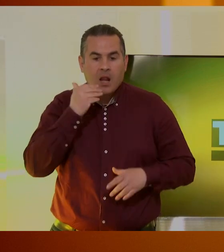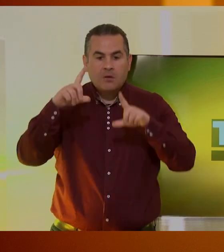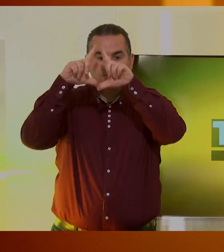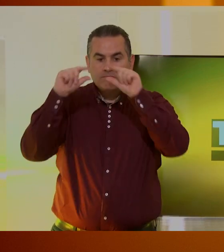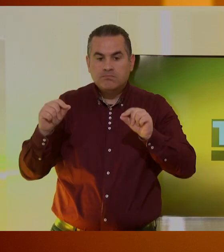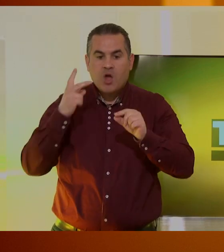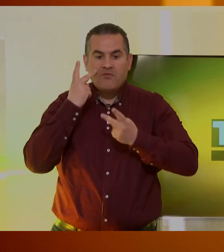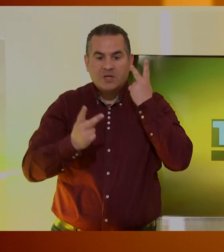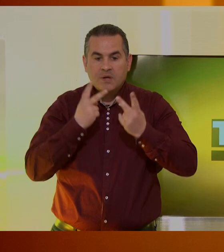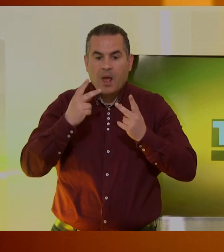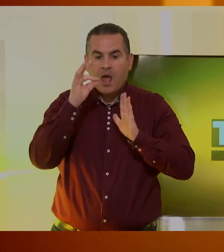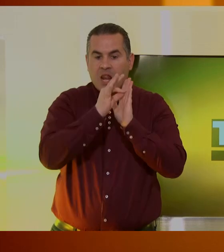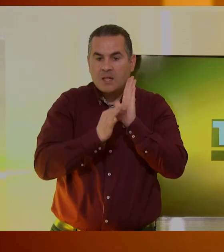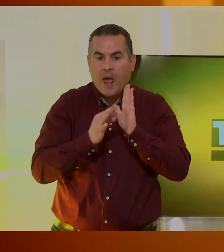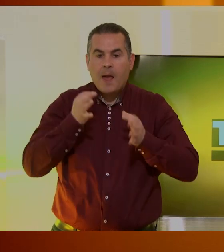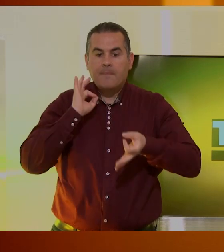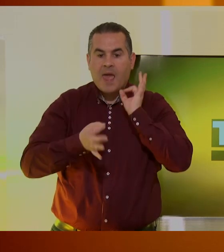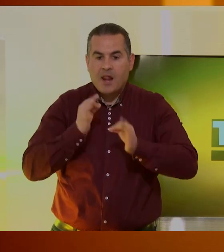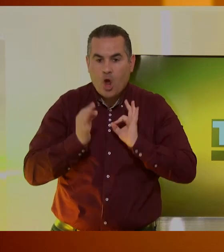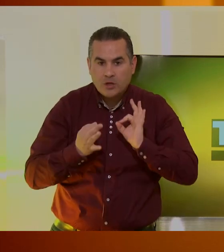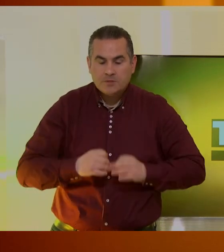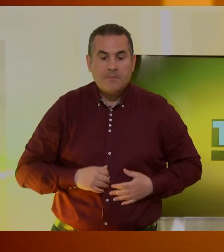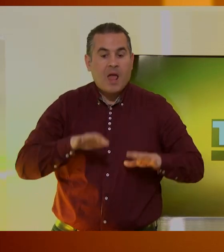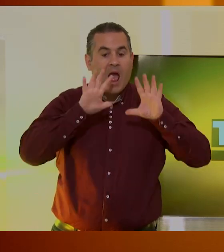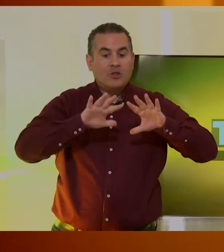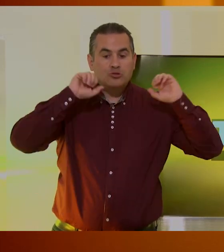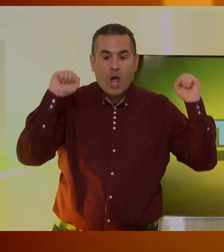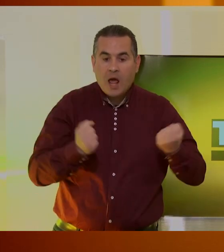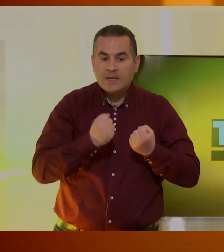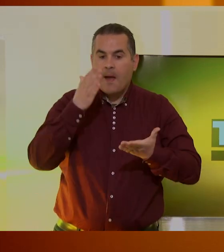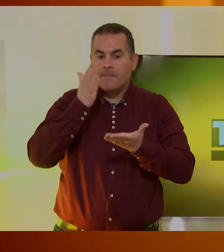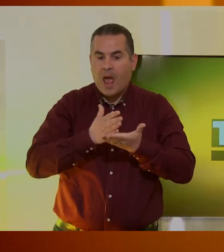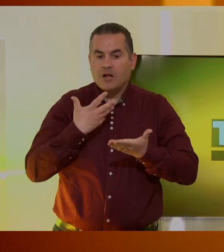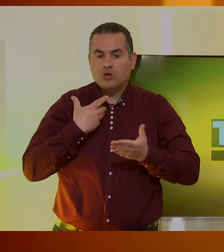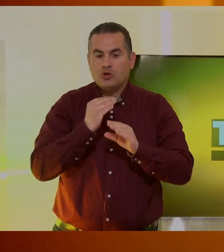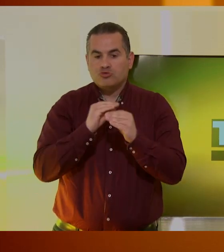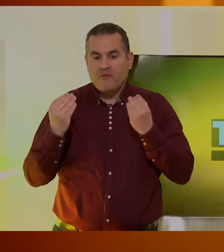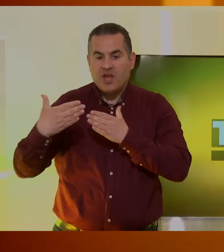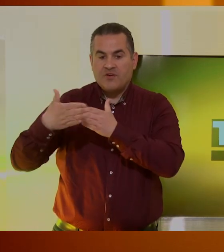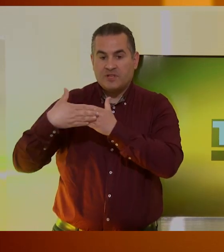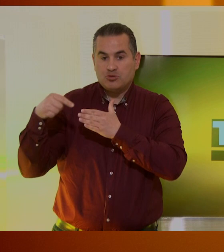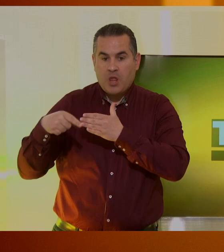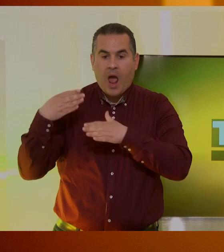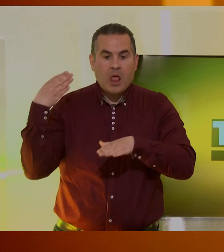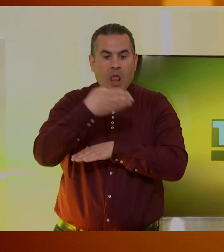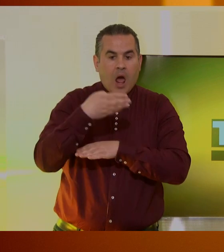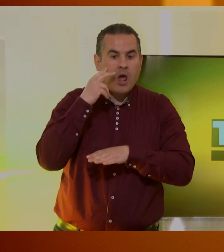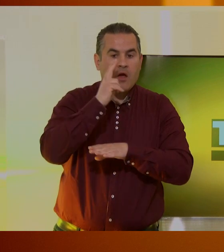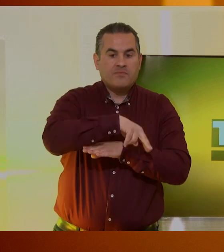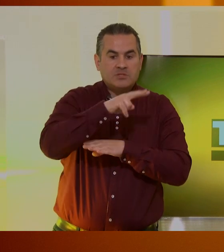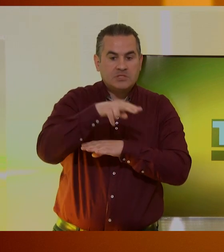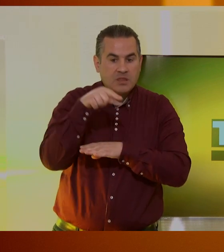Andrea suddu il sostituto procuratore della repubblica Riccardo belfiori che ora indagare sulle responsabilità